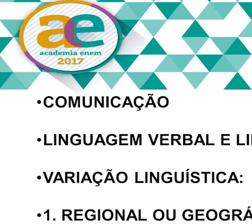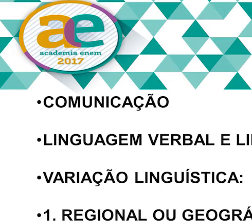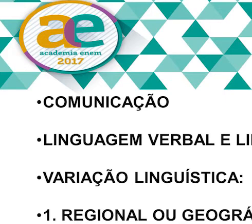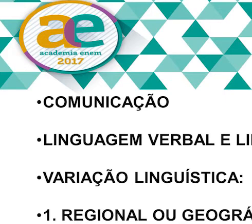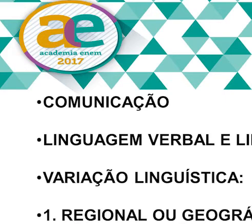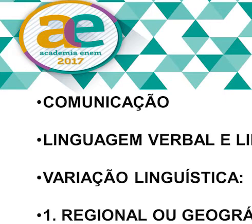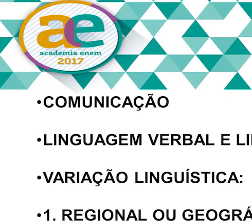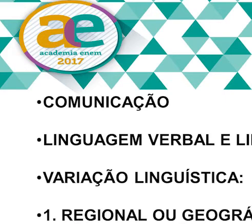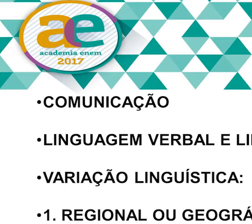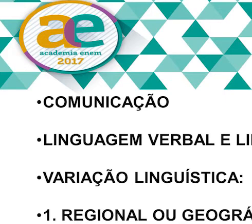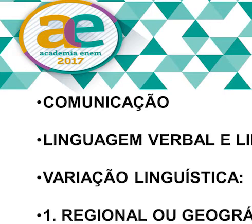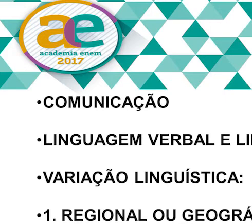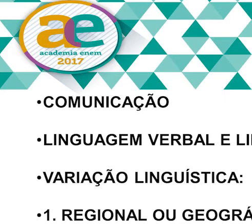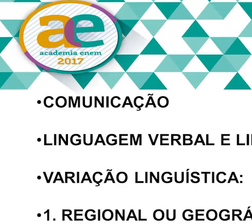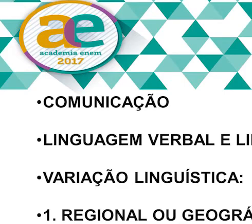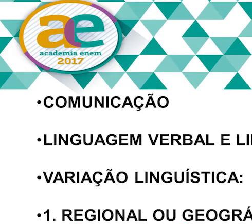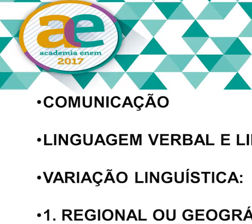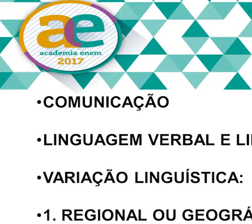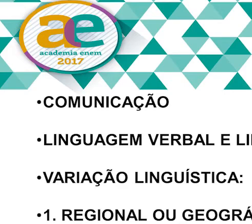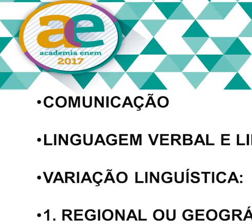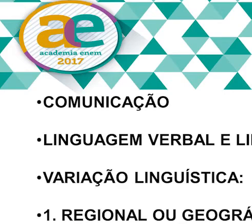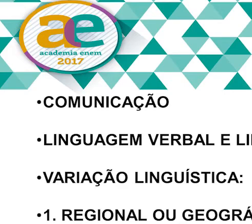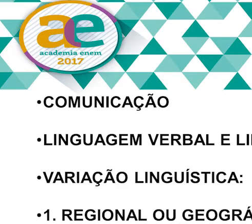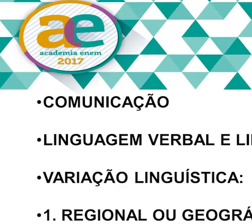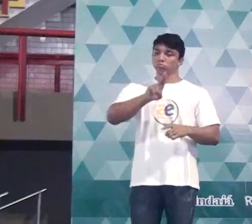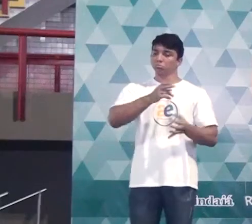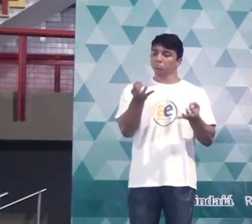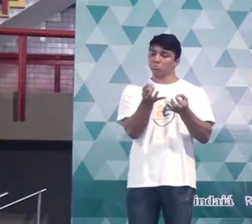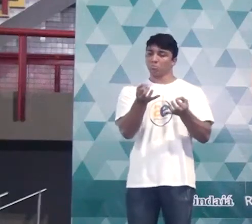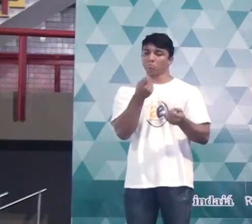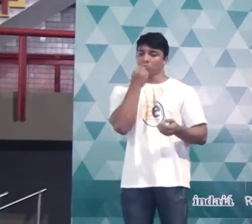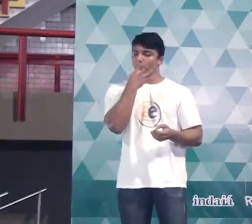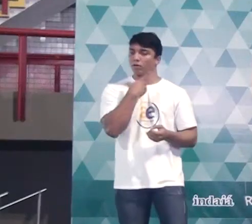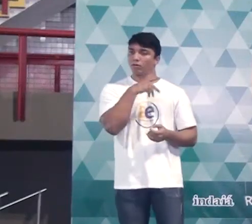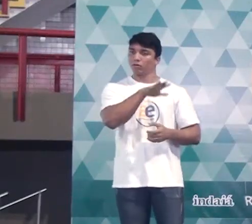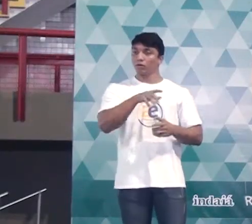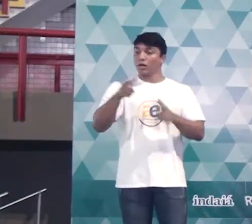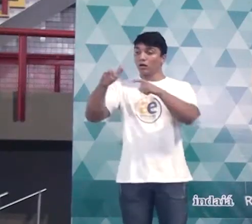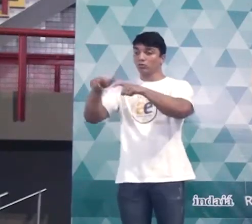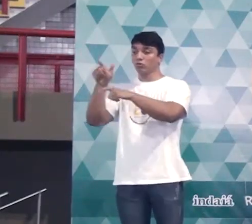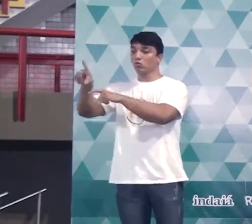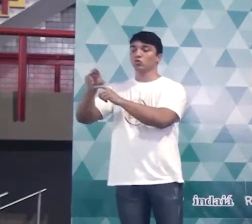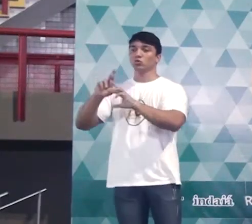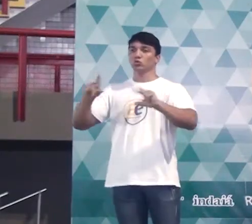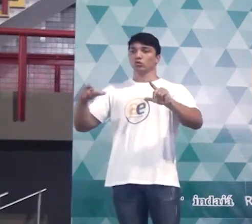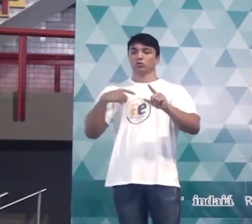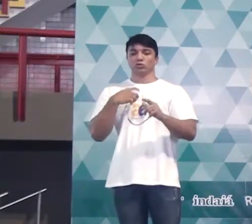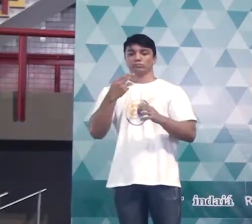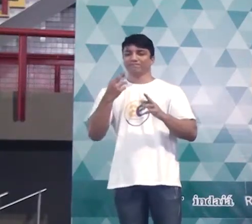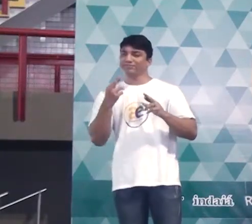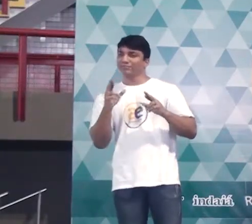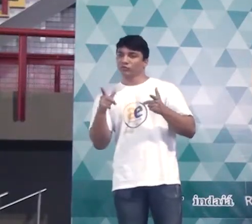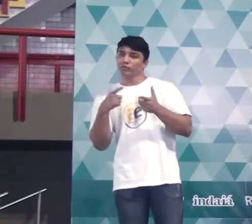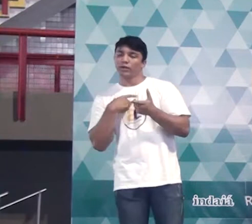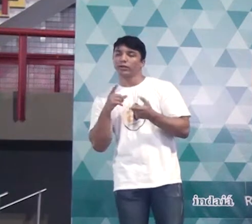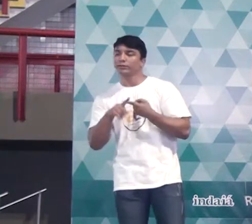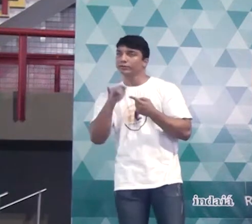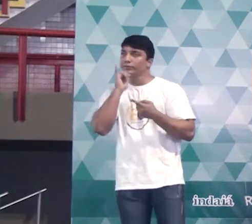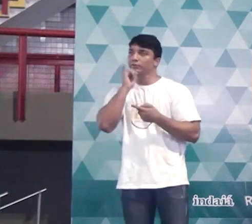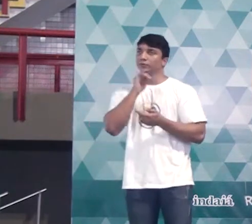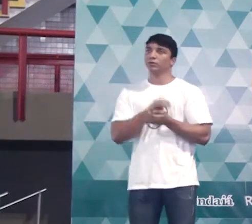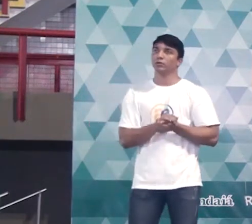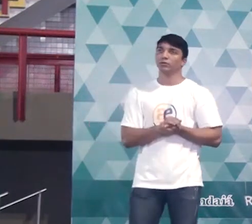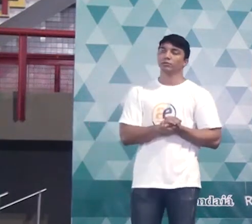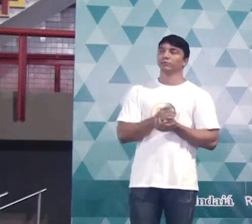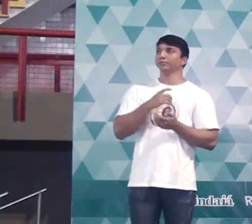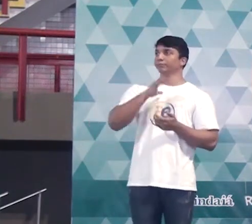determinada região funcionam bem para algumas coisas, em outras regiões já são outras palavras. Por exemplo, um